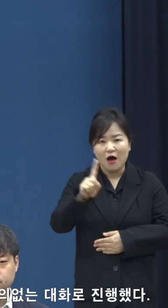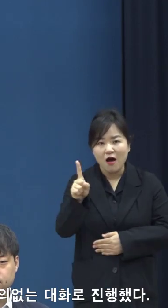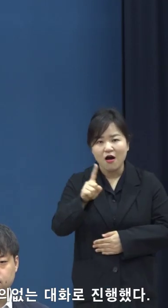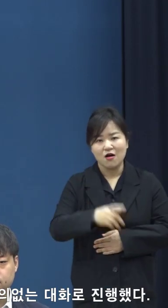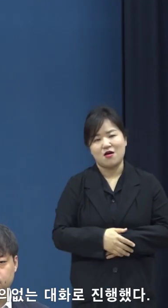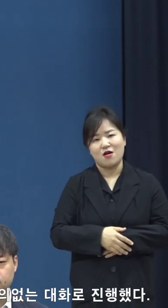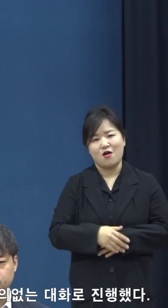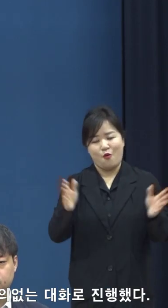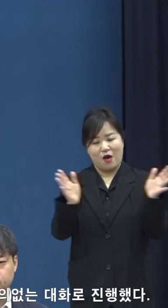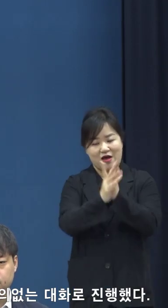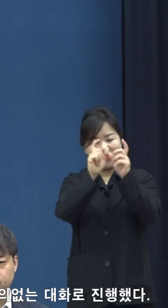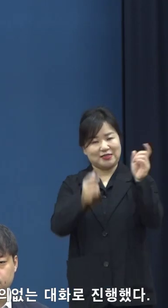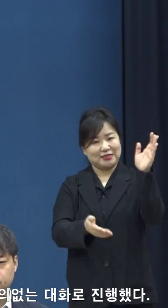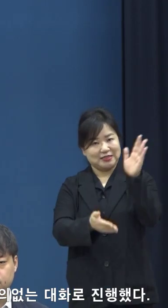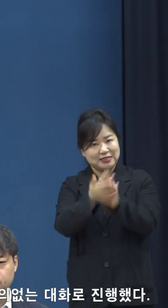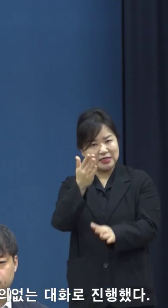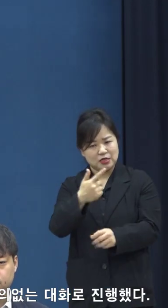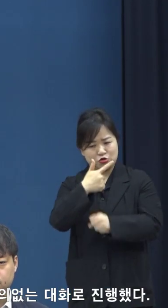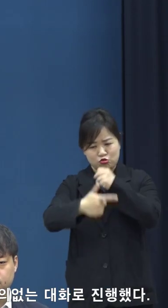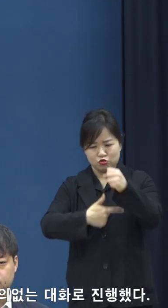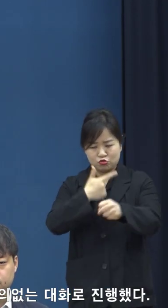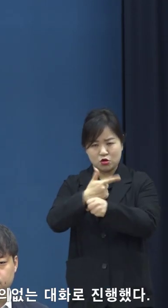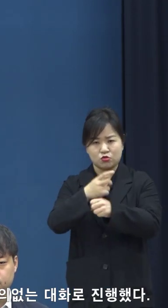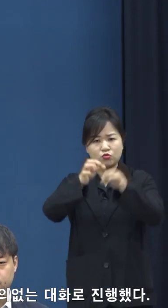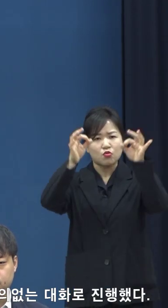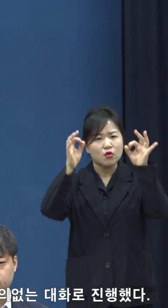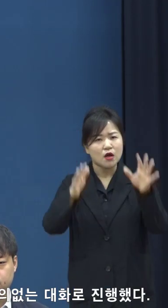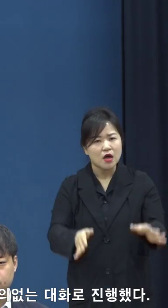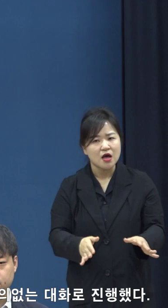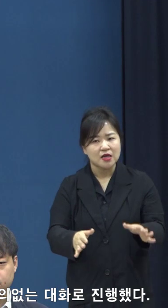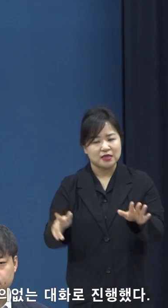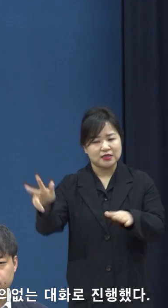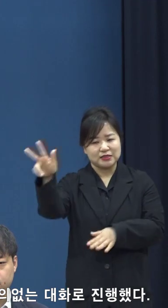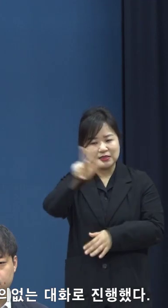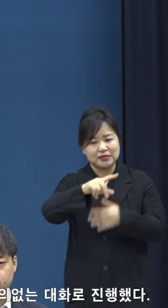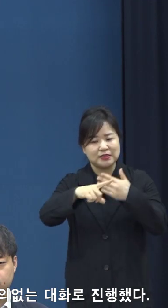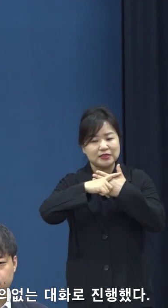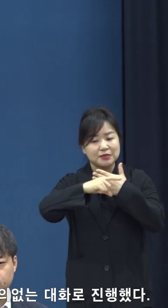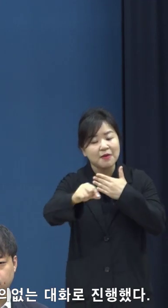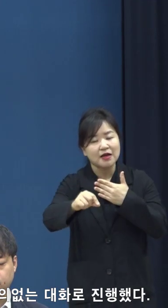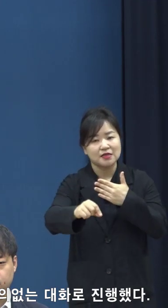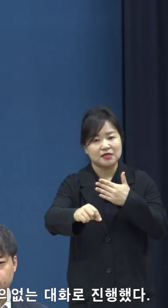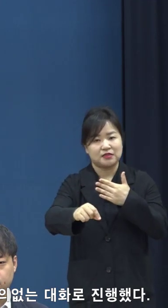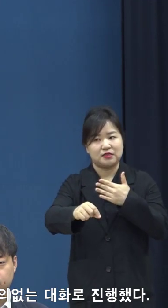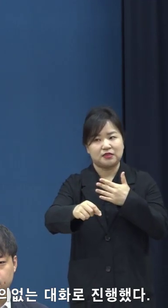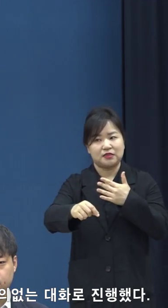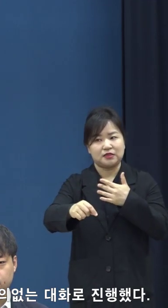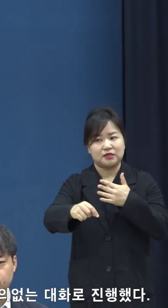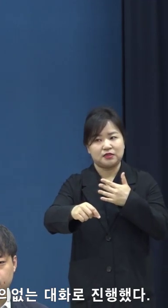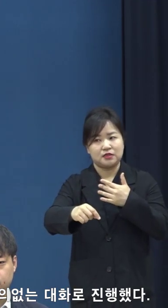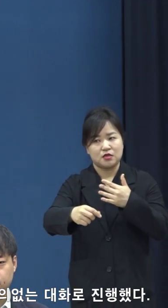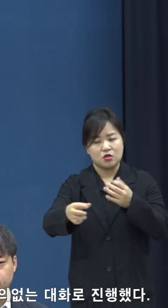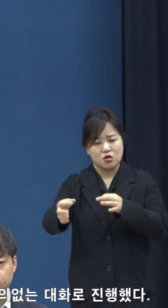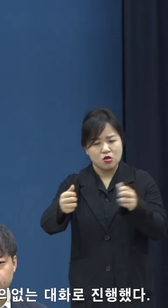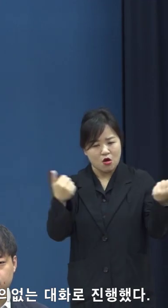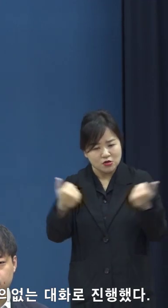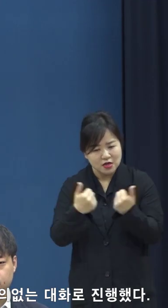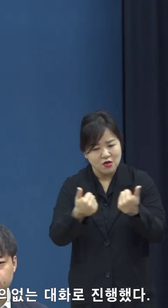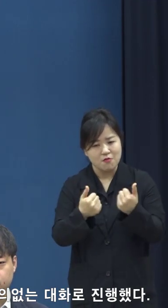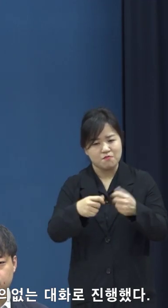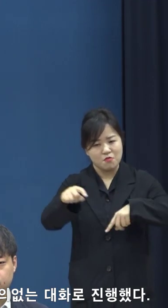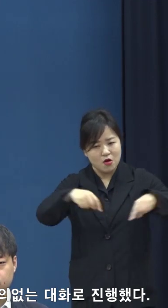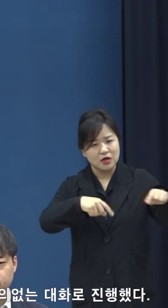우리 화성시가 지난 6년 동안 전국 최초로 지방자치 단체 종합 경쟁력 평가